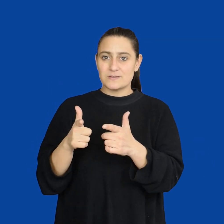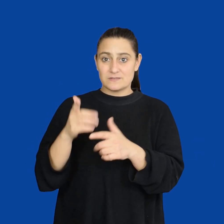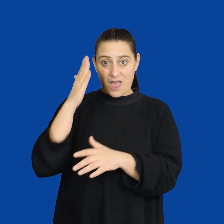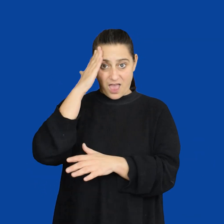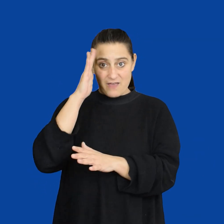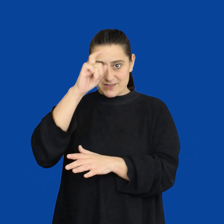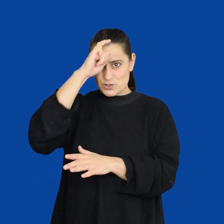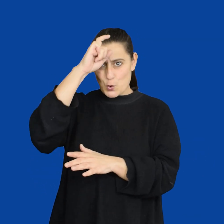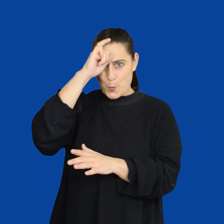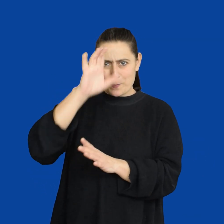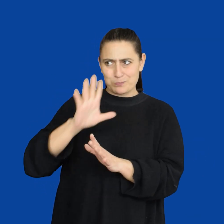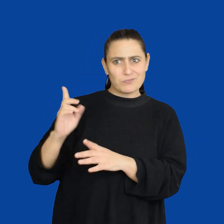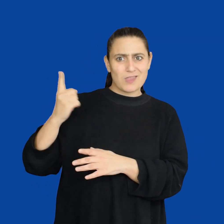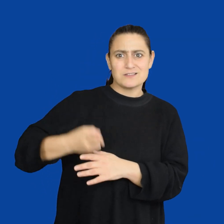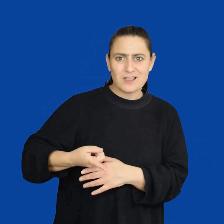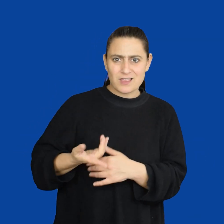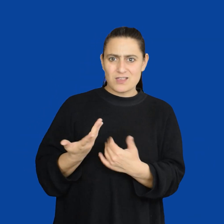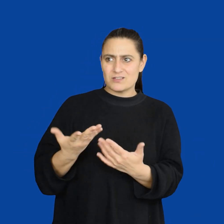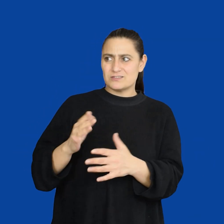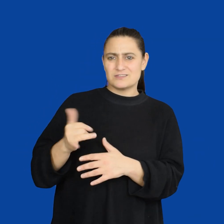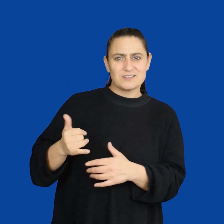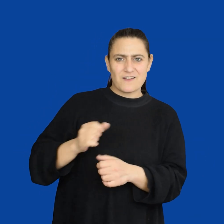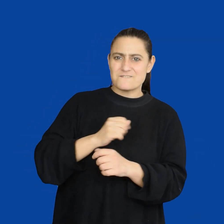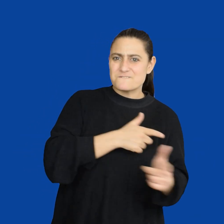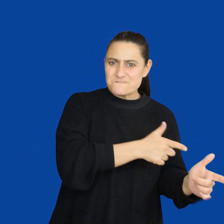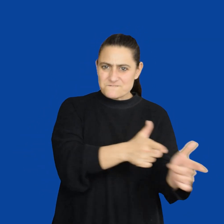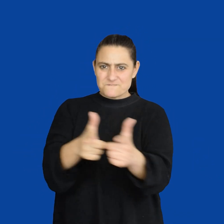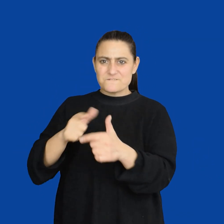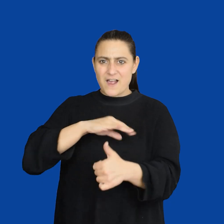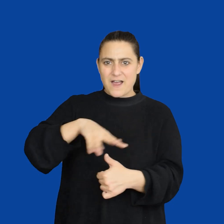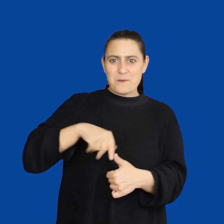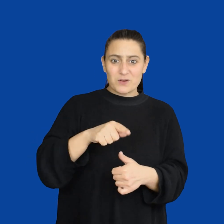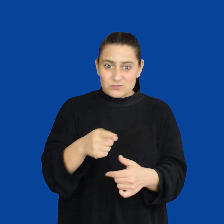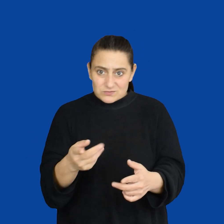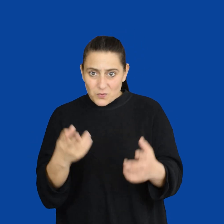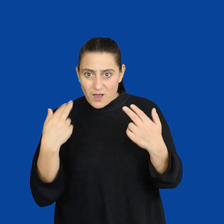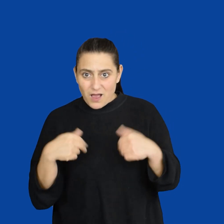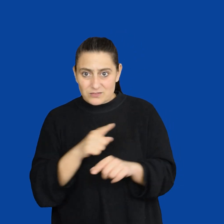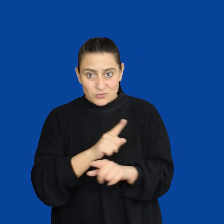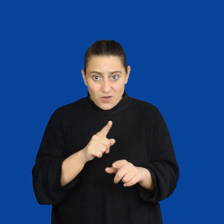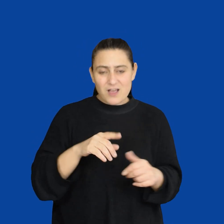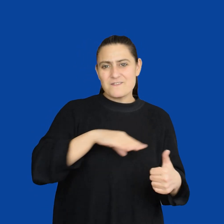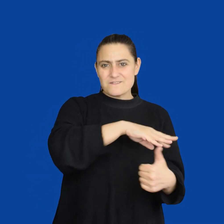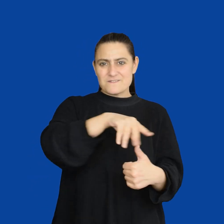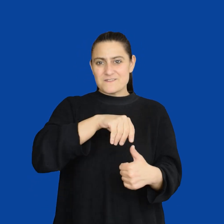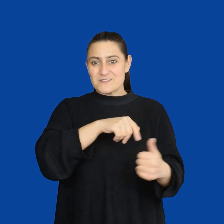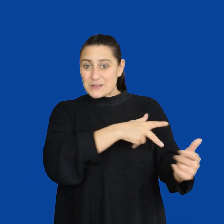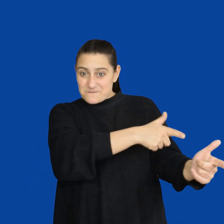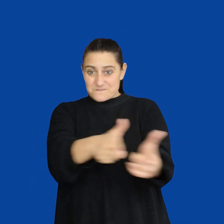más. Sabed que los turcos se han decidido a someter y limpiar a los infieles armenios que se han convertido en